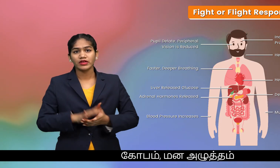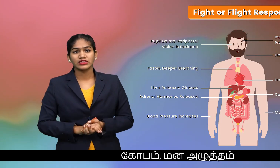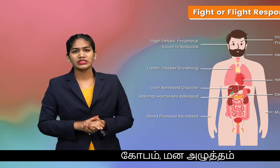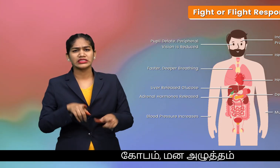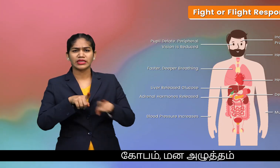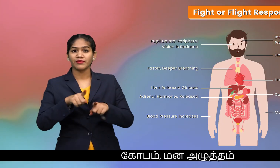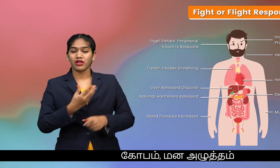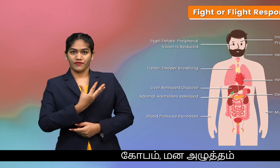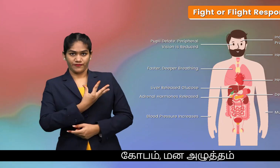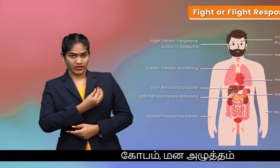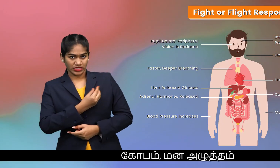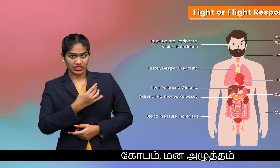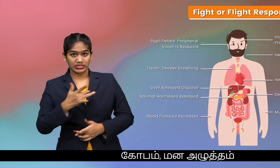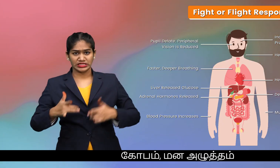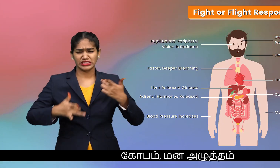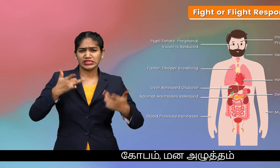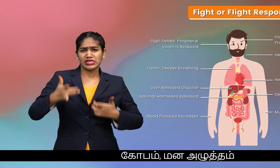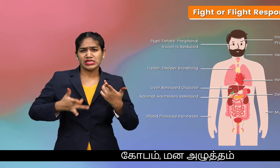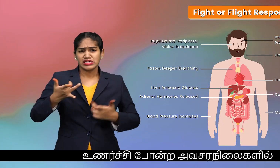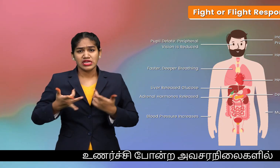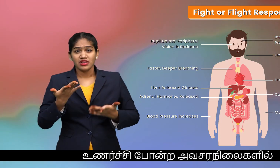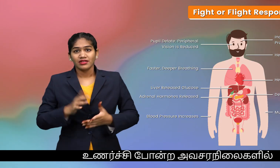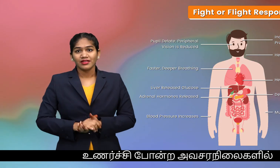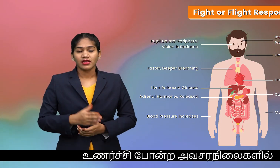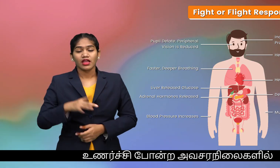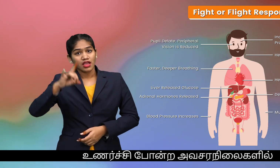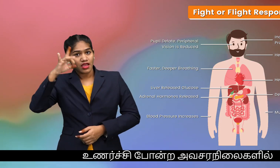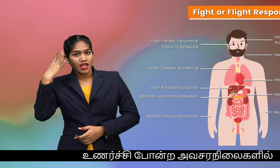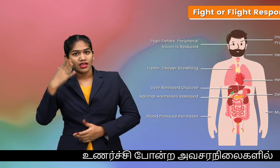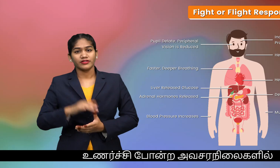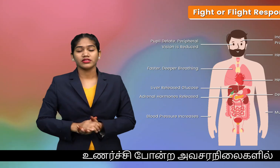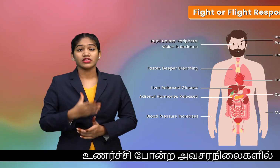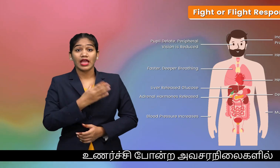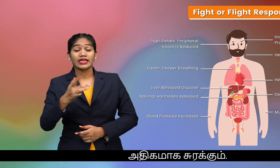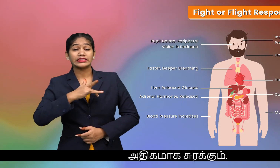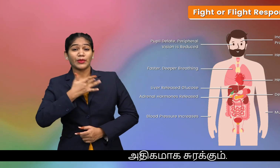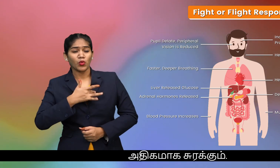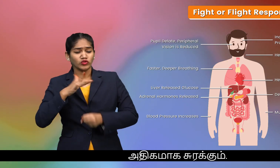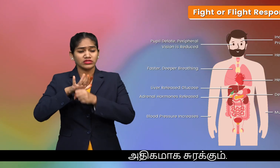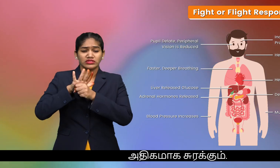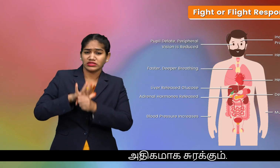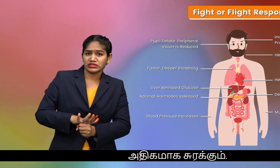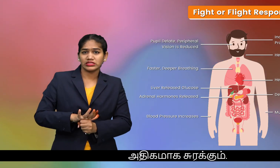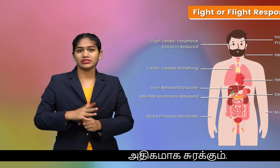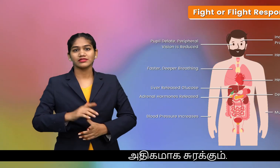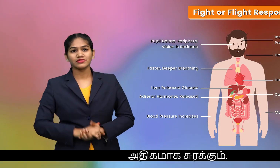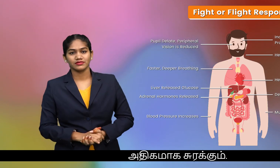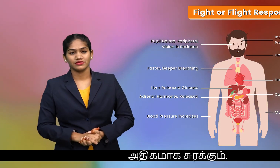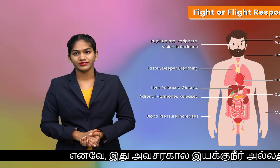கோபம், மன அழுத்தம், உணர்ச்சி போன்ற அவசர நிலைகளில் அதிகமாக சுரக்கும்.